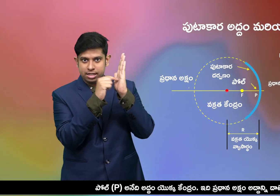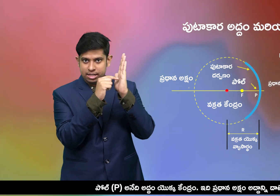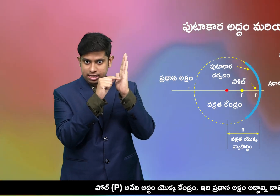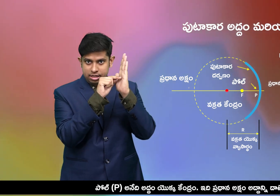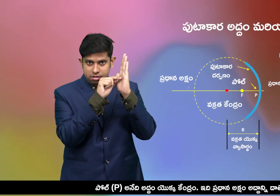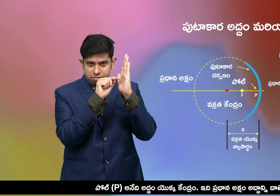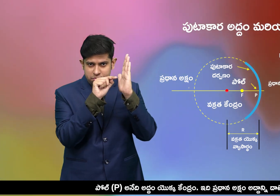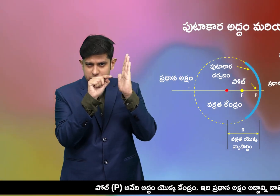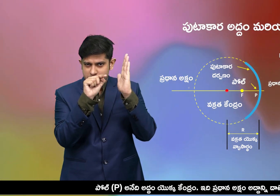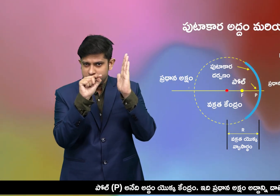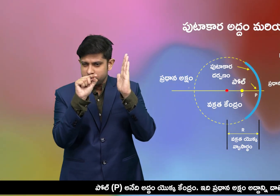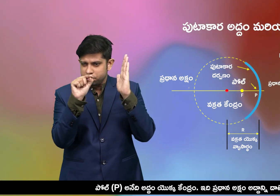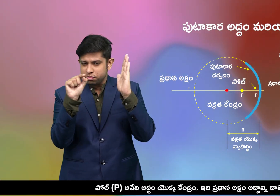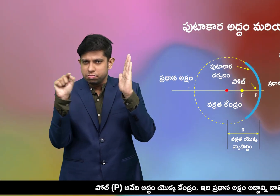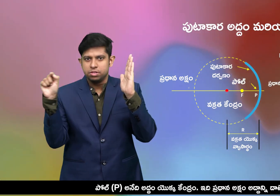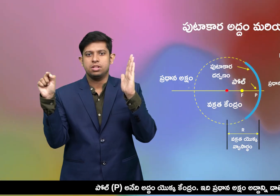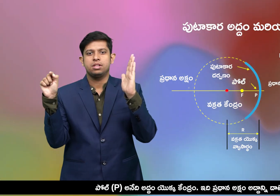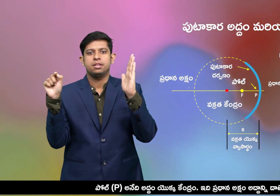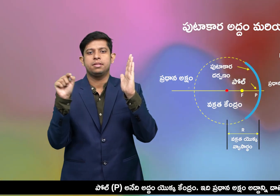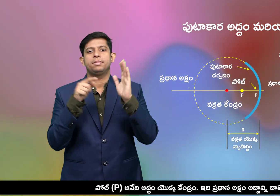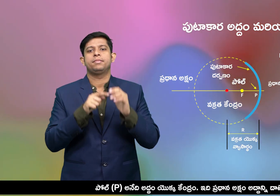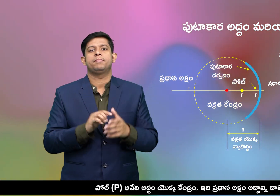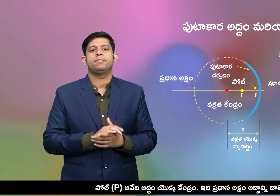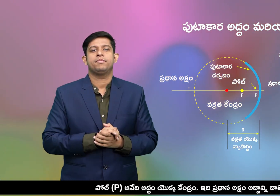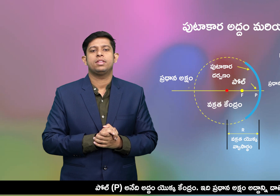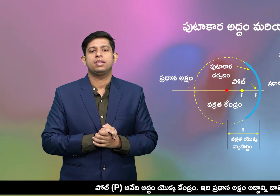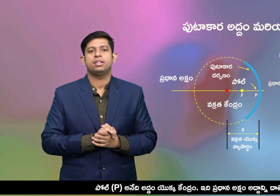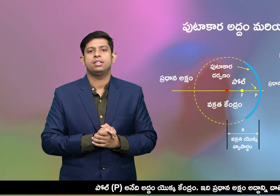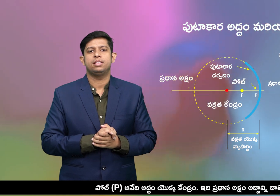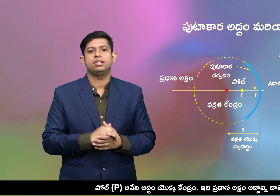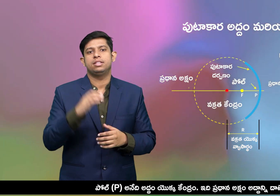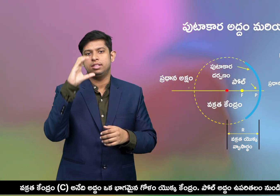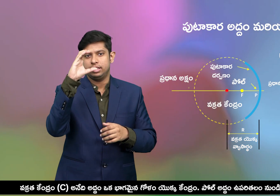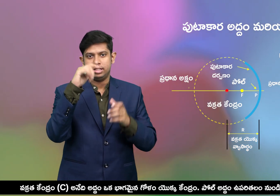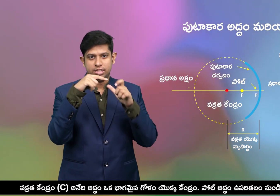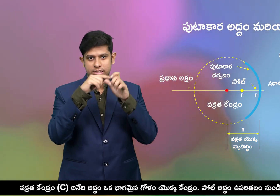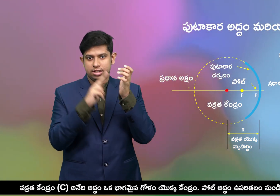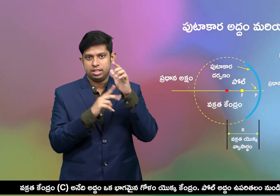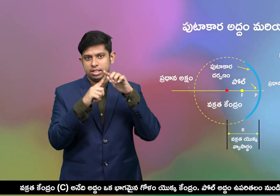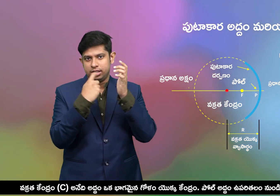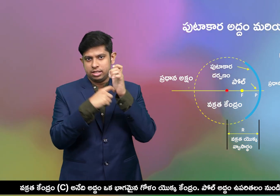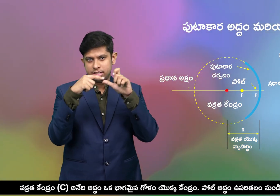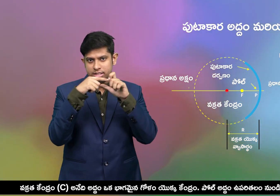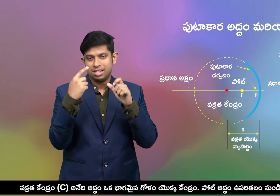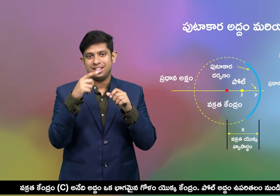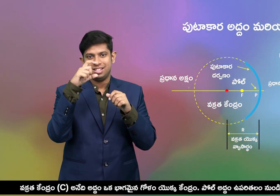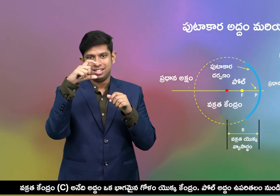యొక్క కేంద్రం. ఇది ప్రధాన అక్షం అద్దాన్ని దాటే స్థానం. 3. వక్రత కేంద్రం. సి